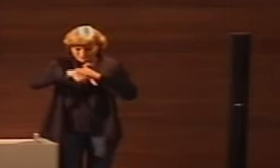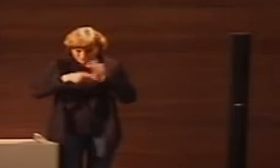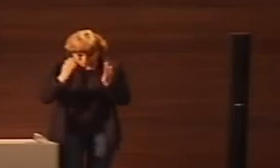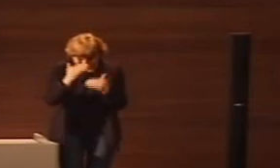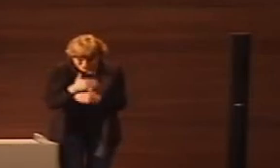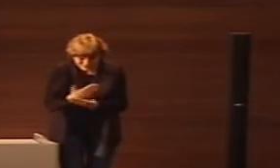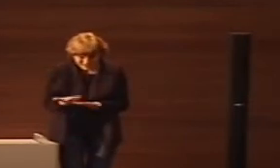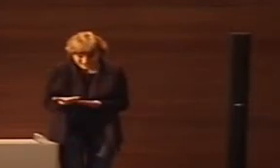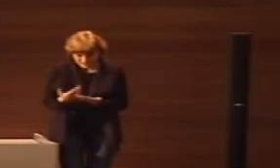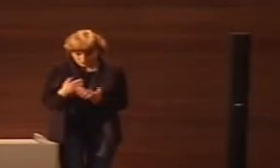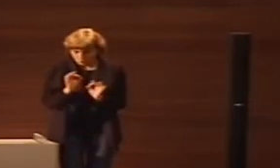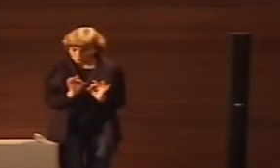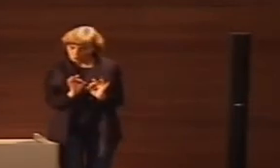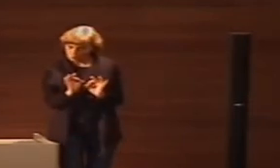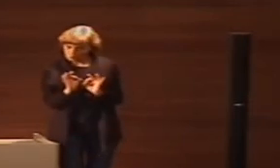es escaso mi conocimiento. Por tanto,